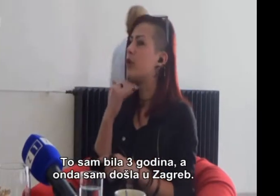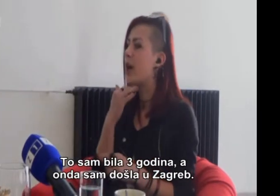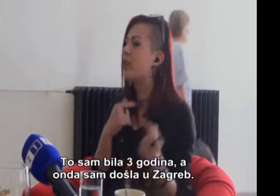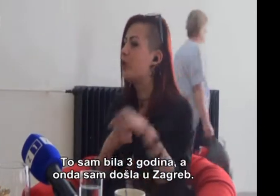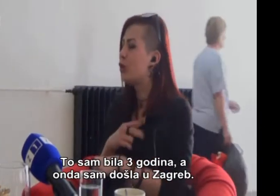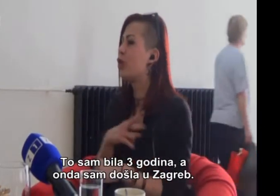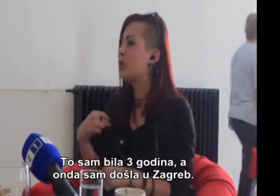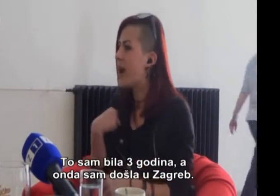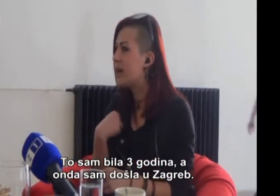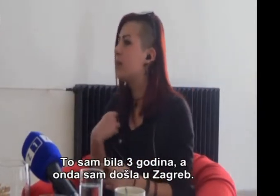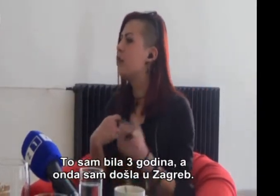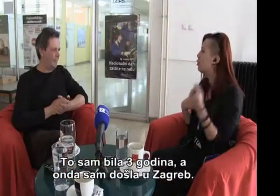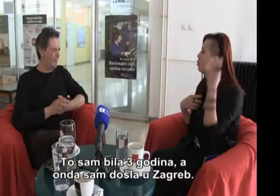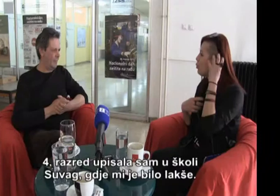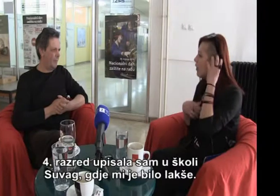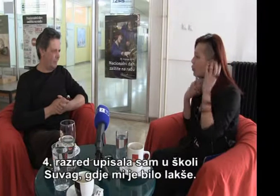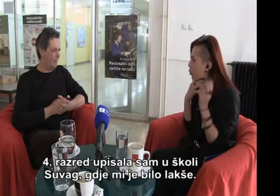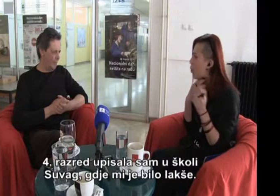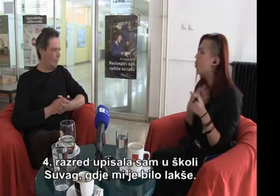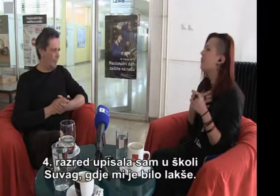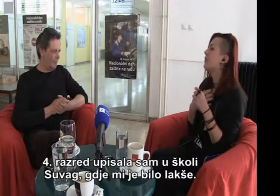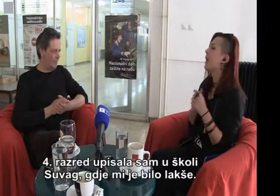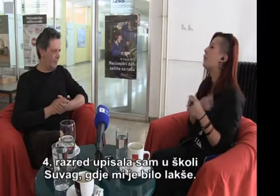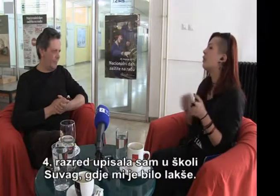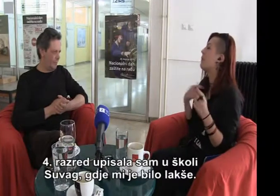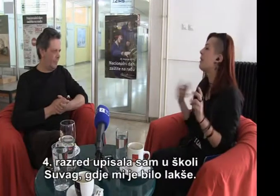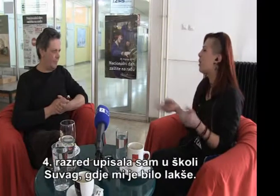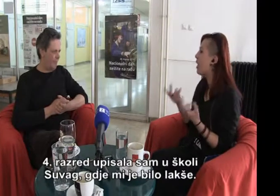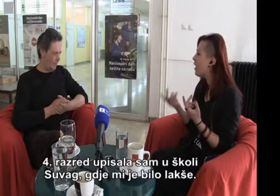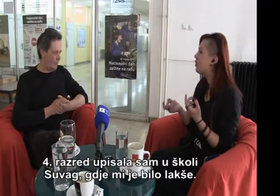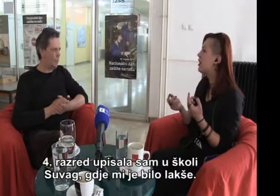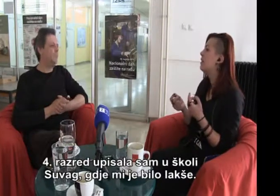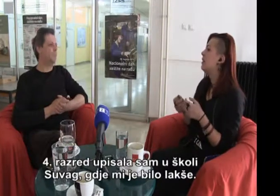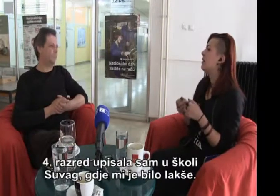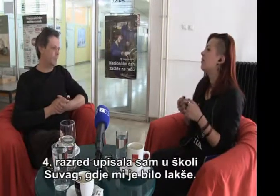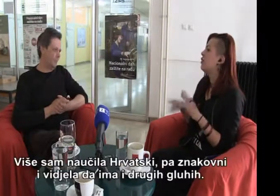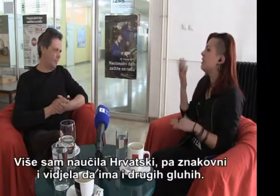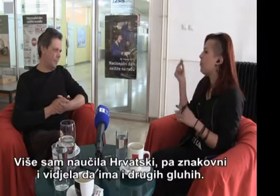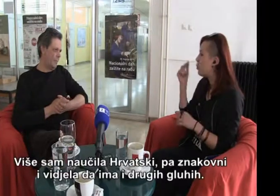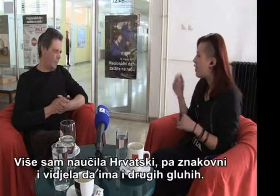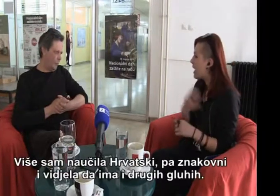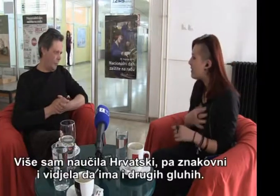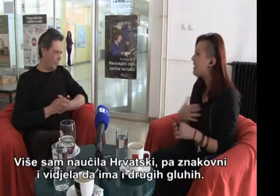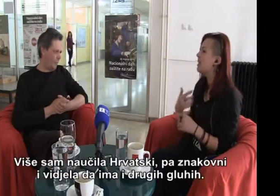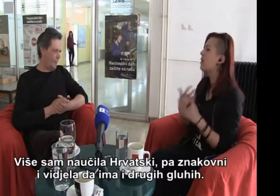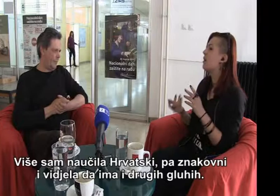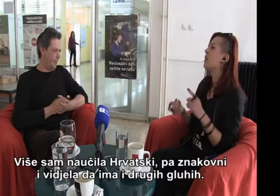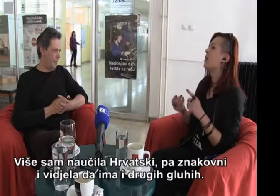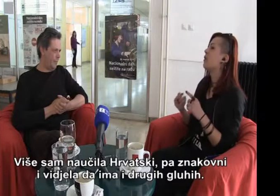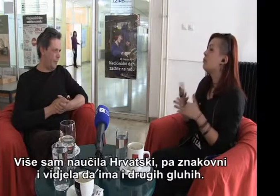4. razredu došao u razredu, to je uvijek u školu. Napokon je meni bilo lakše, više sam naučila hrvatski, nisam